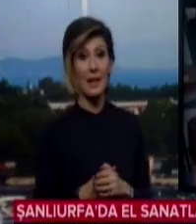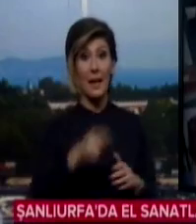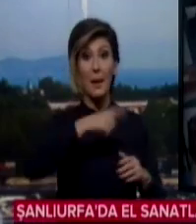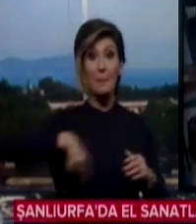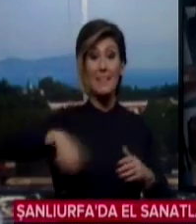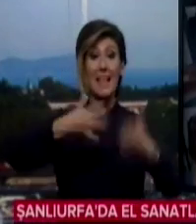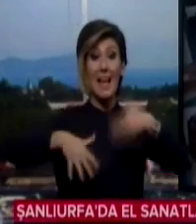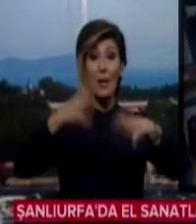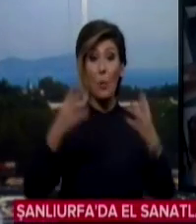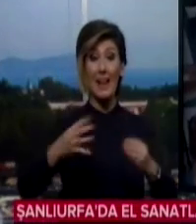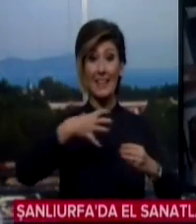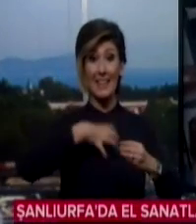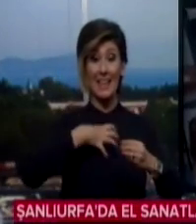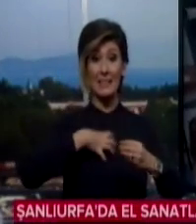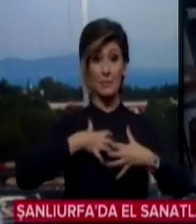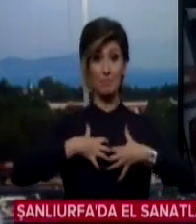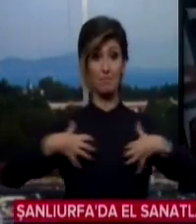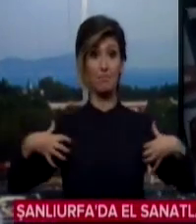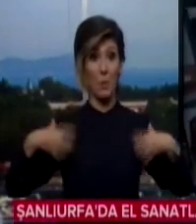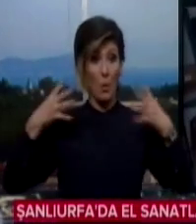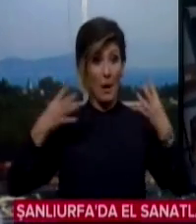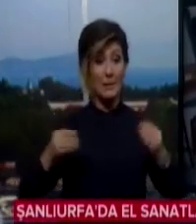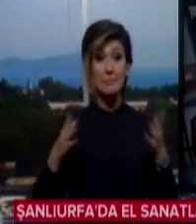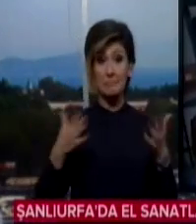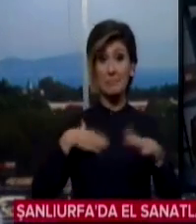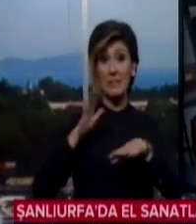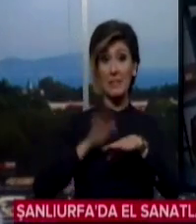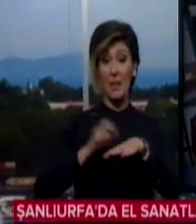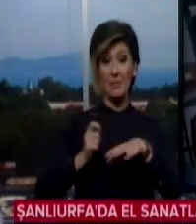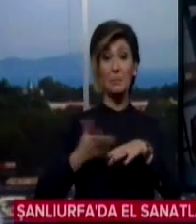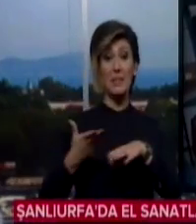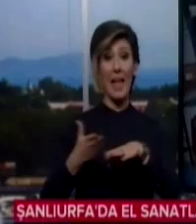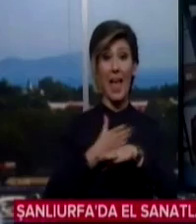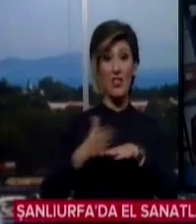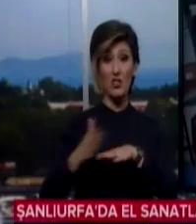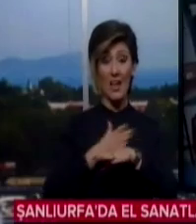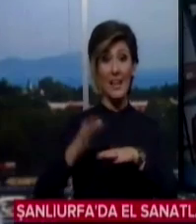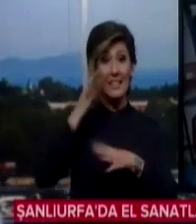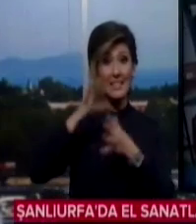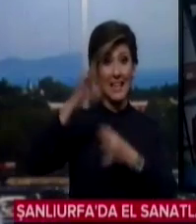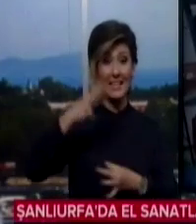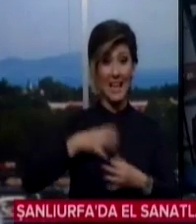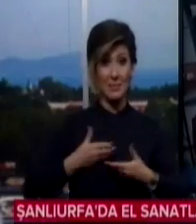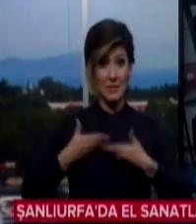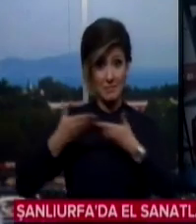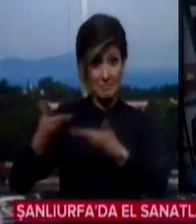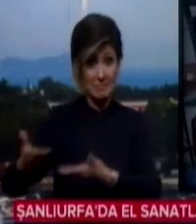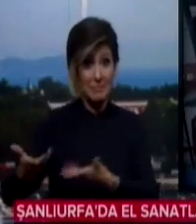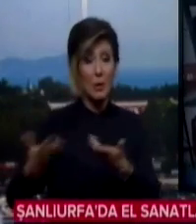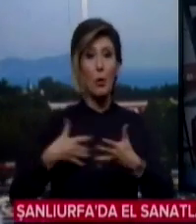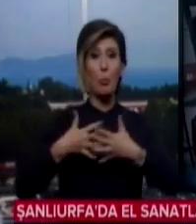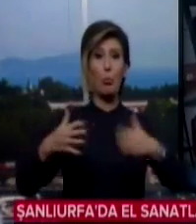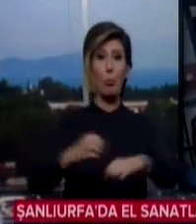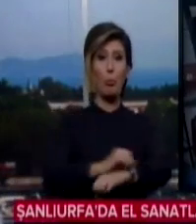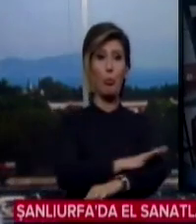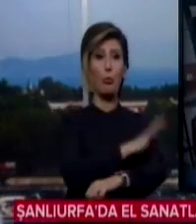Biz engelliler olarak kendimize özgüvenimiz geldi. Hani yaptığımız eşyalardan, insanlara kendimizi sunmaktan yani büyük